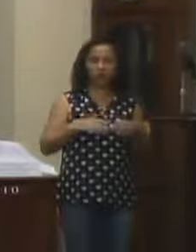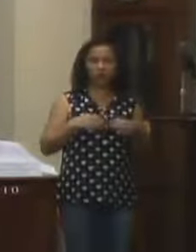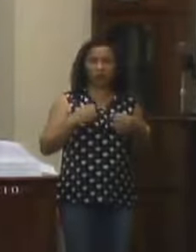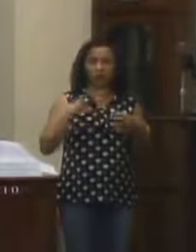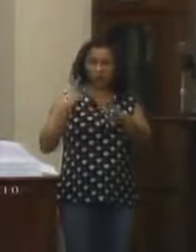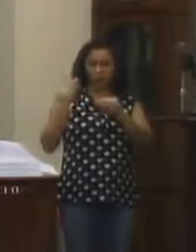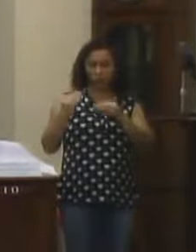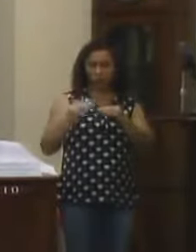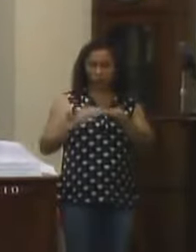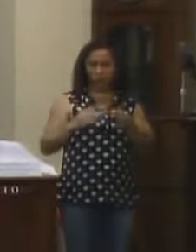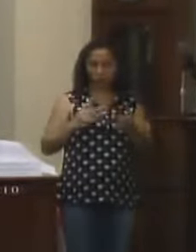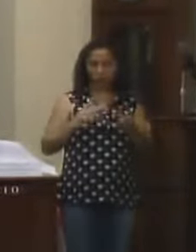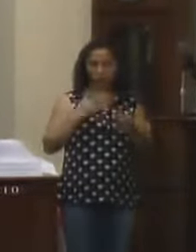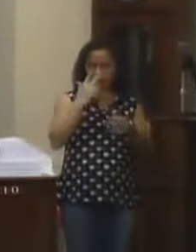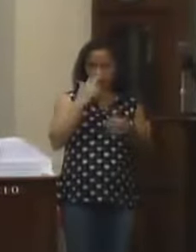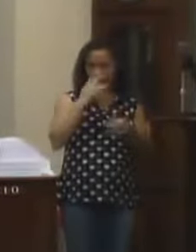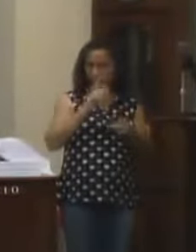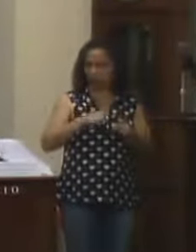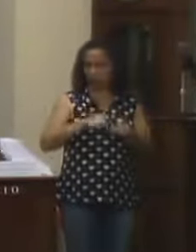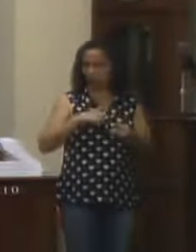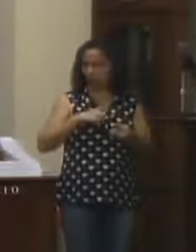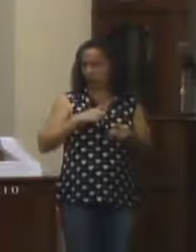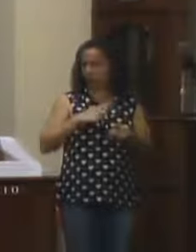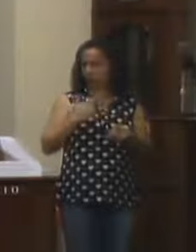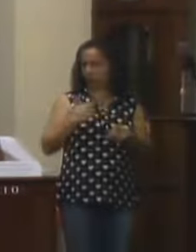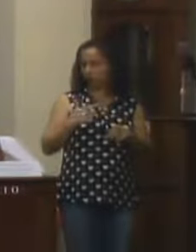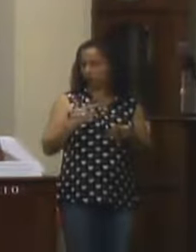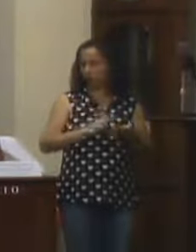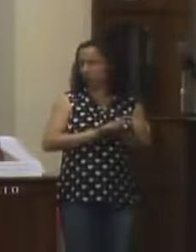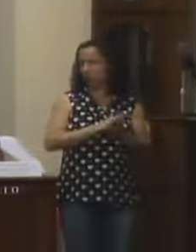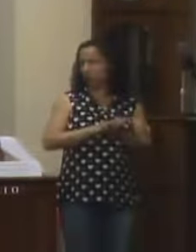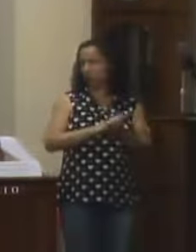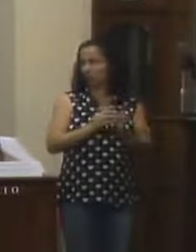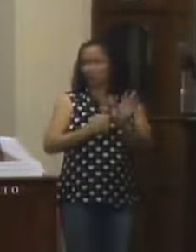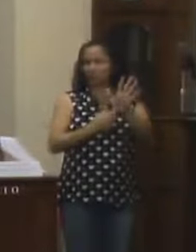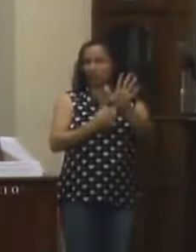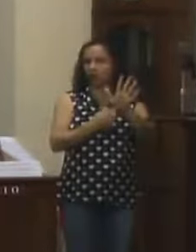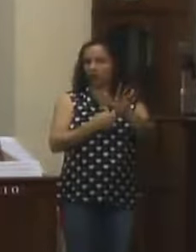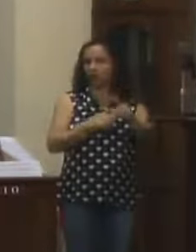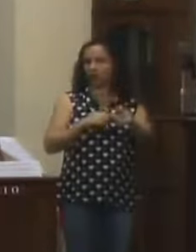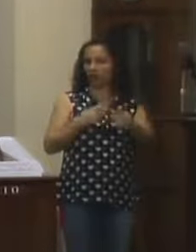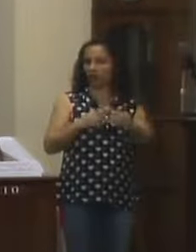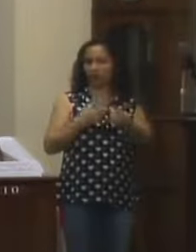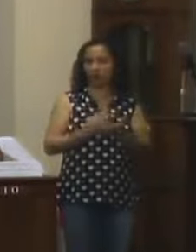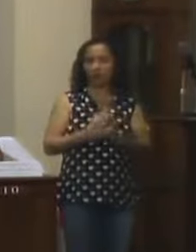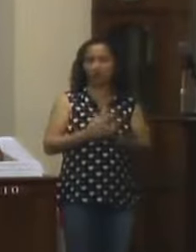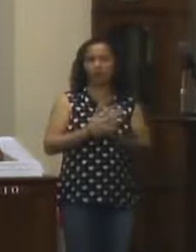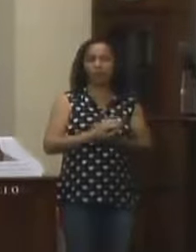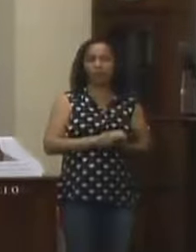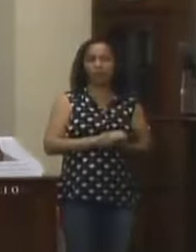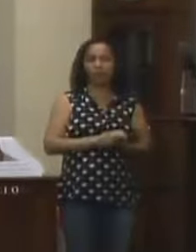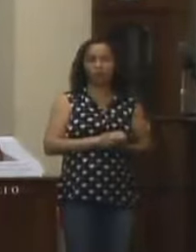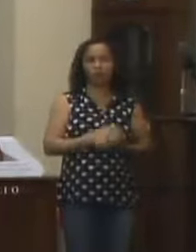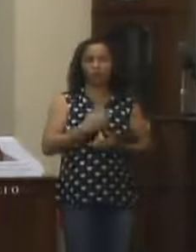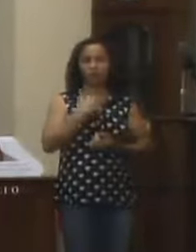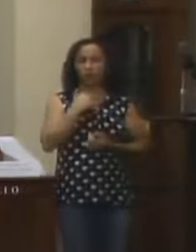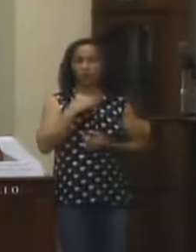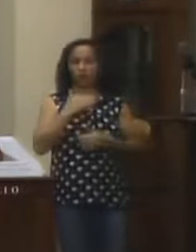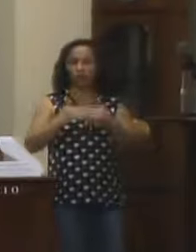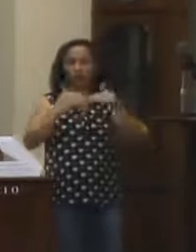ao seu aspecto formal, o MEJ é manifestamente inconstitucional para apresentar vícios de iniciativa e competência, não tendo seguido estritamente o